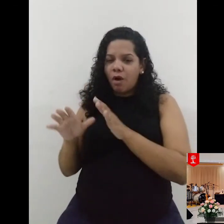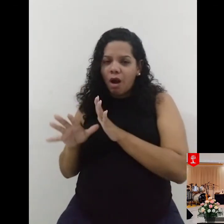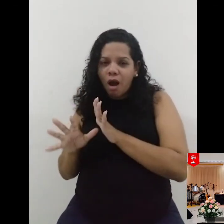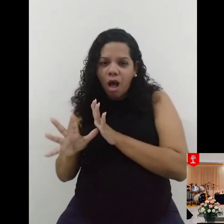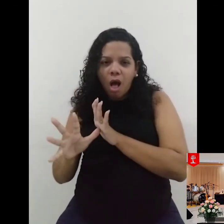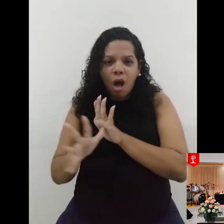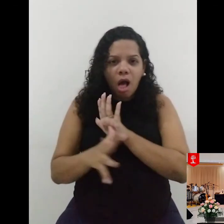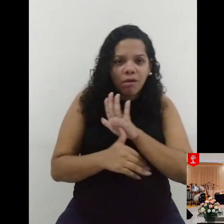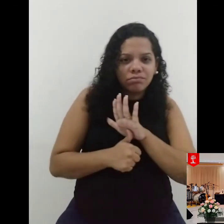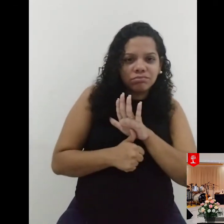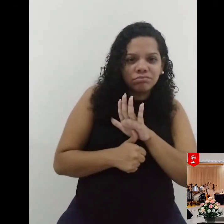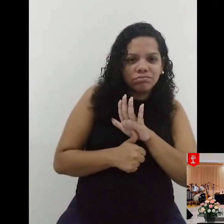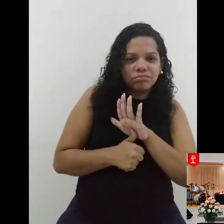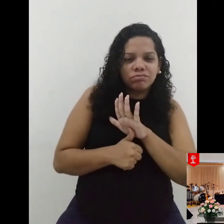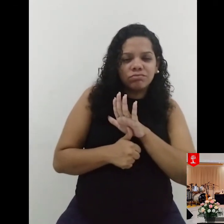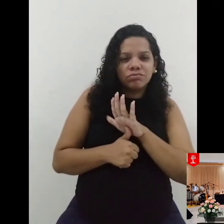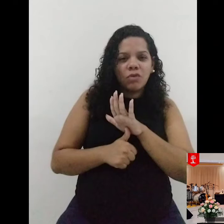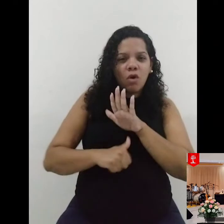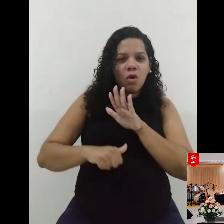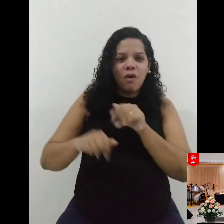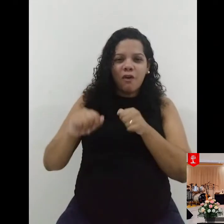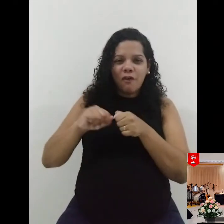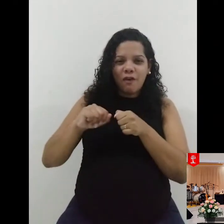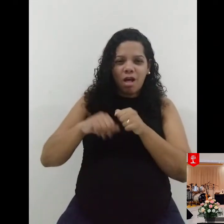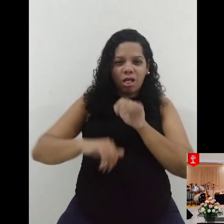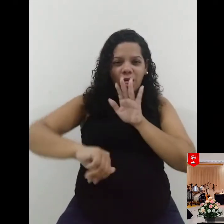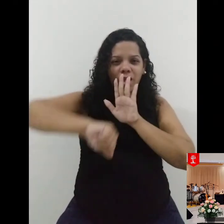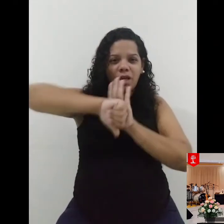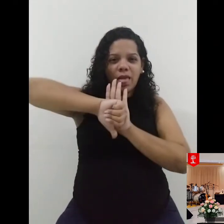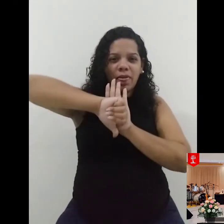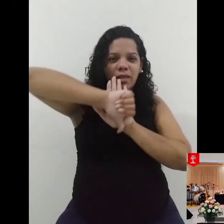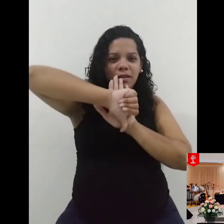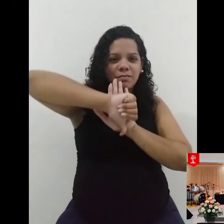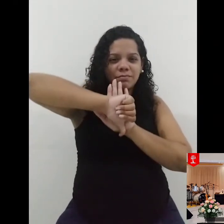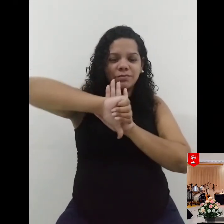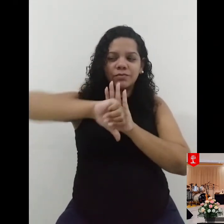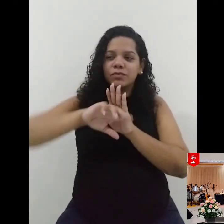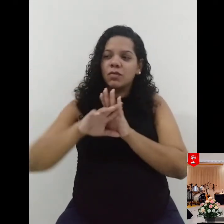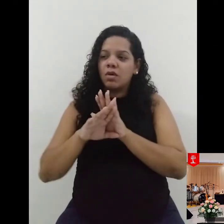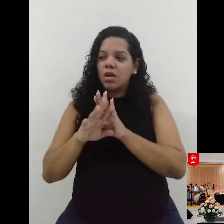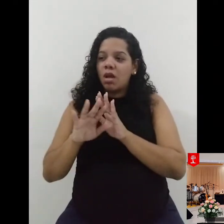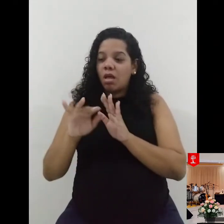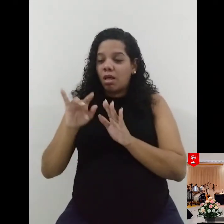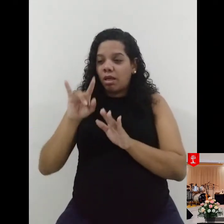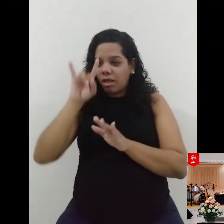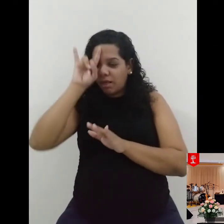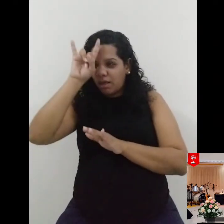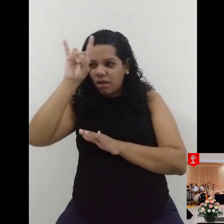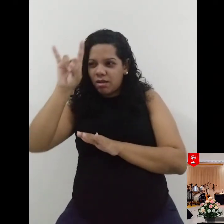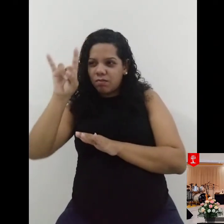revelar esse caráter, ou o que estava na essência deste homem, deste fariseu,